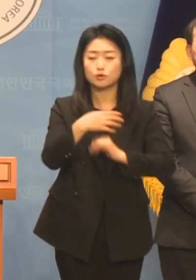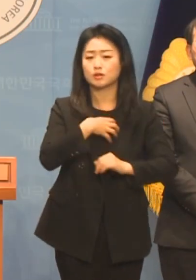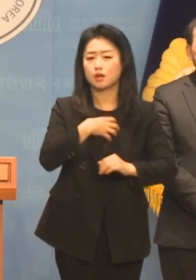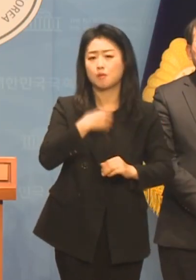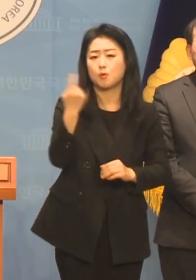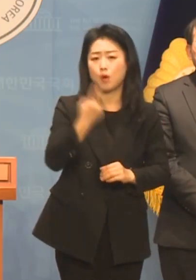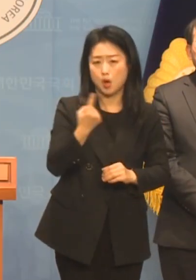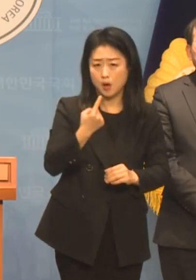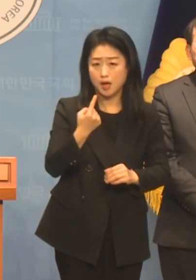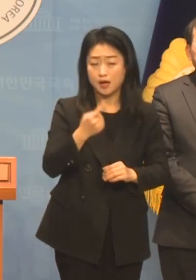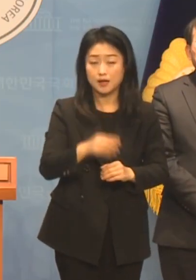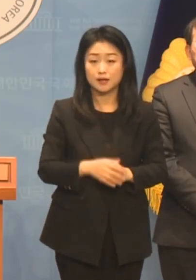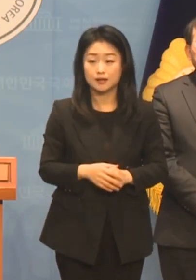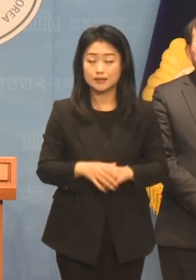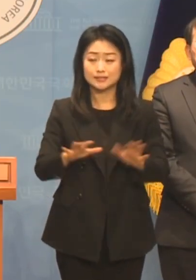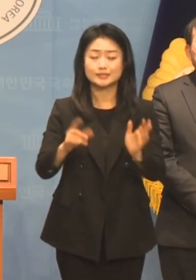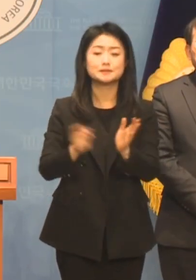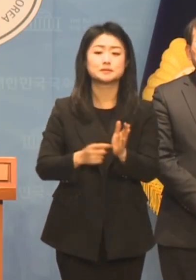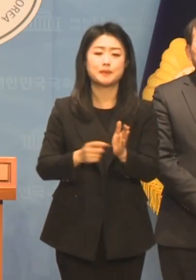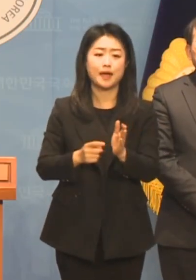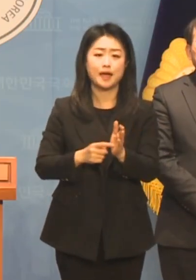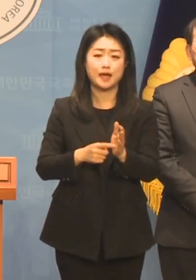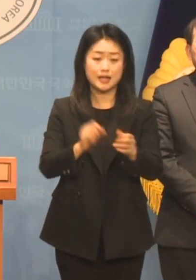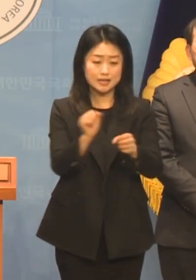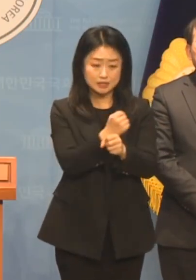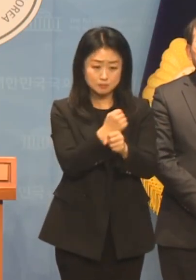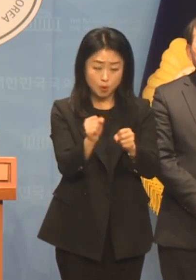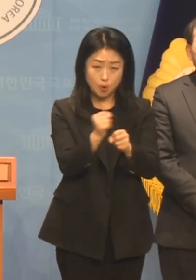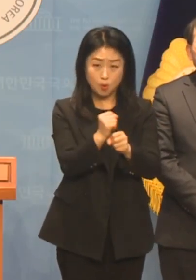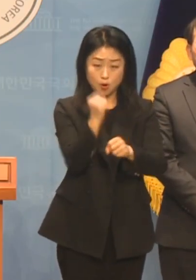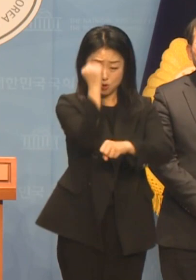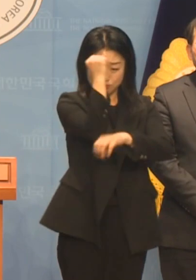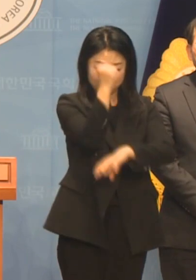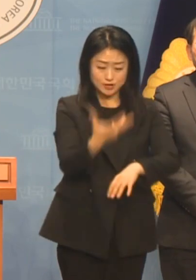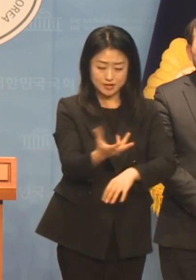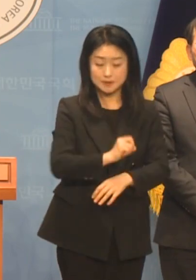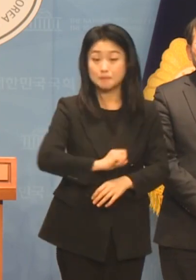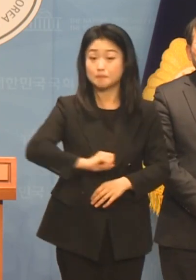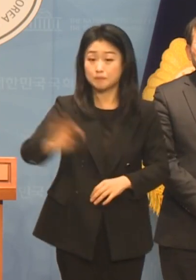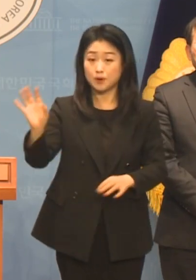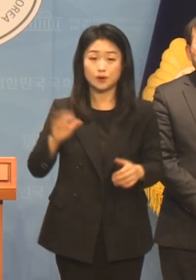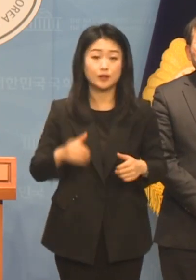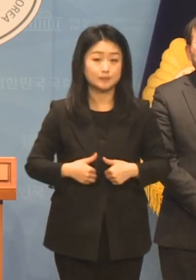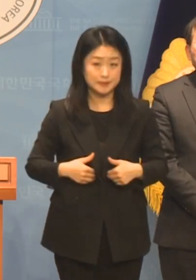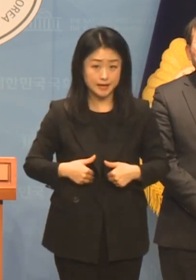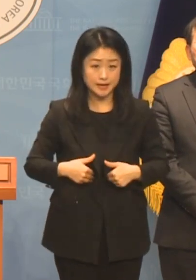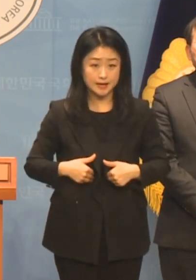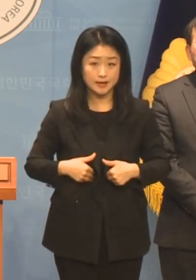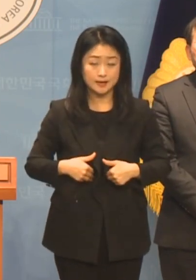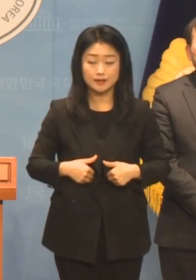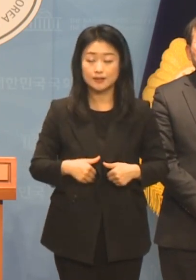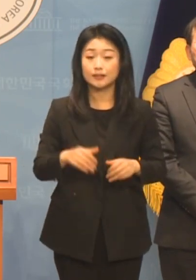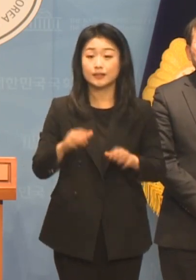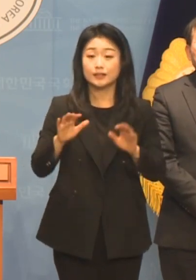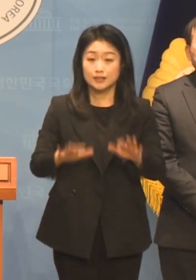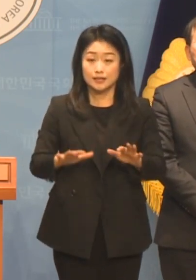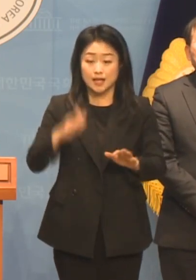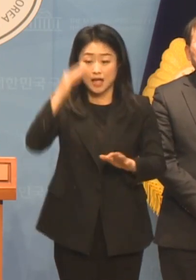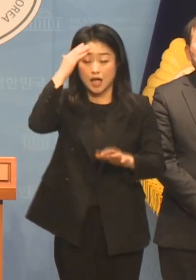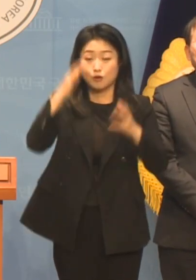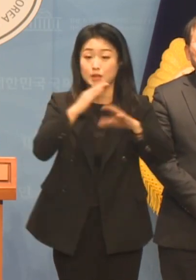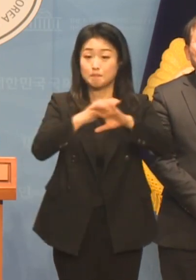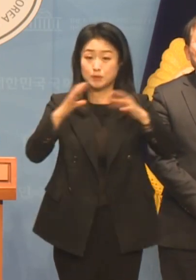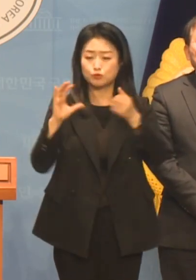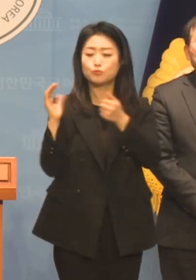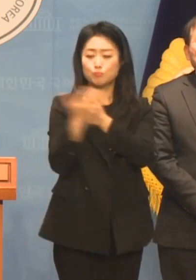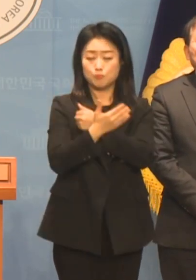있습니다. 한시가 급합니다. 음모론의 뿌리를 철저히 제거해야 합니다. 그래야 피땀으로 쌓아올린 우리 민주주의를